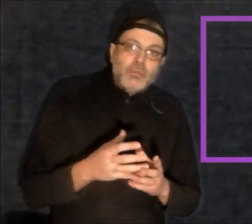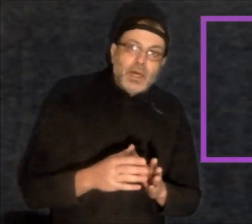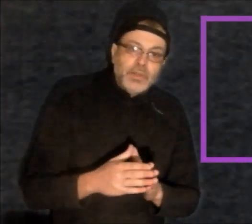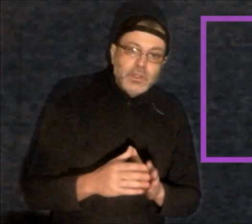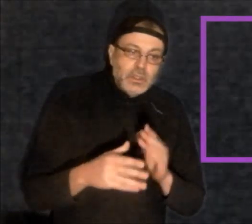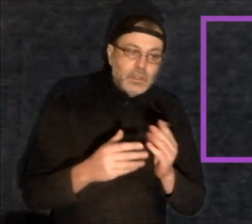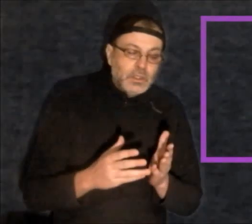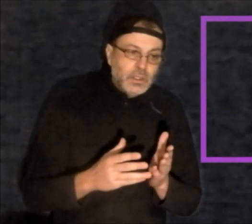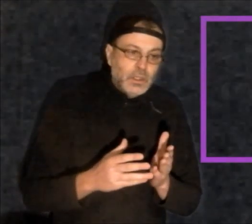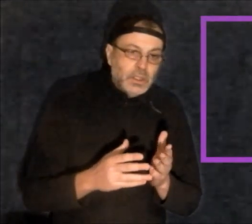التقلبة هذه،